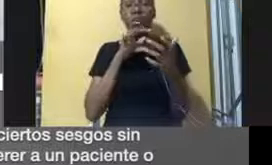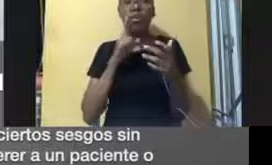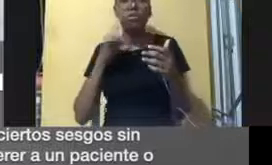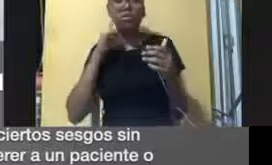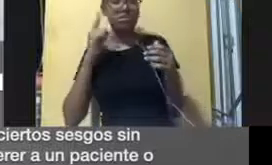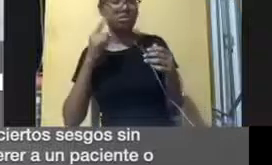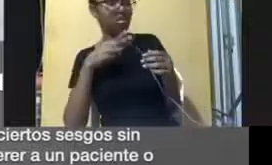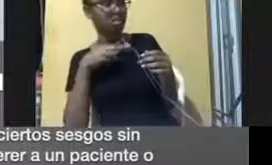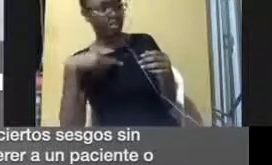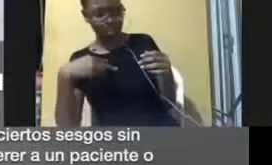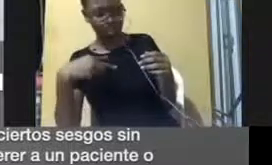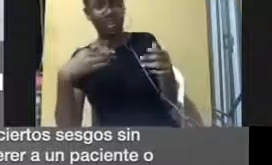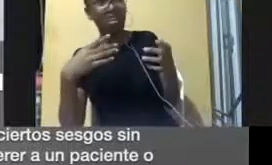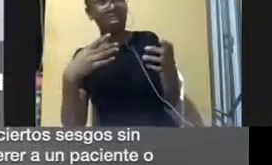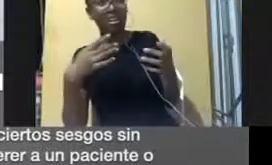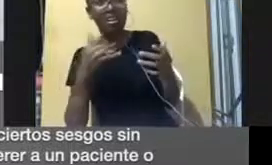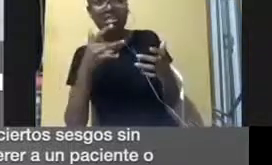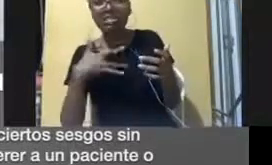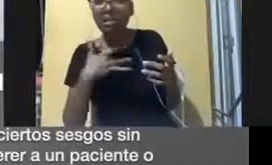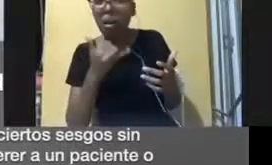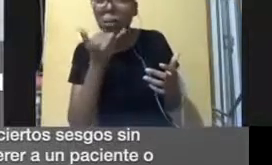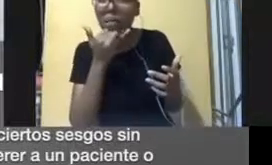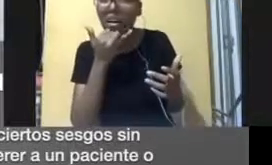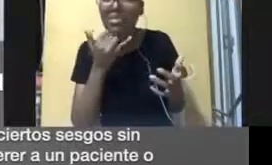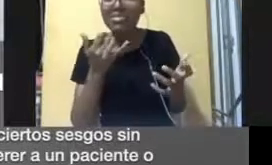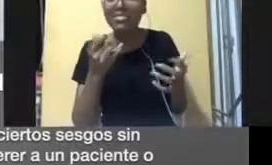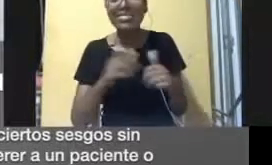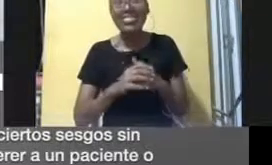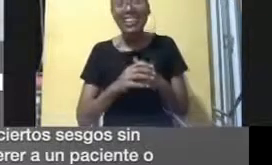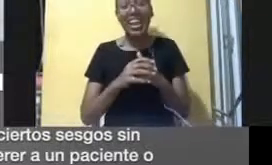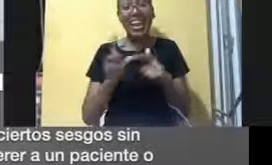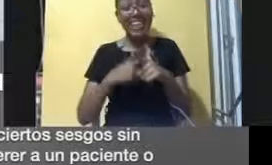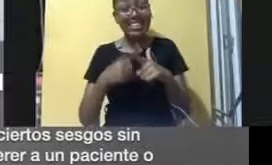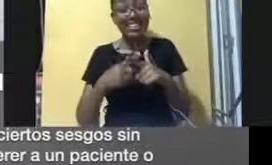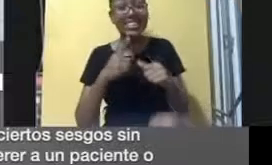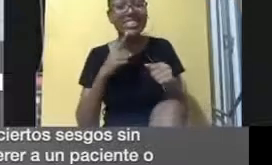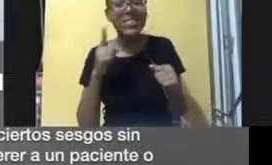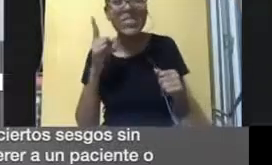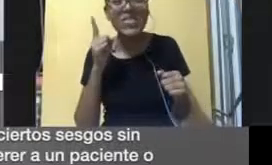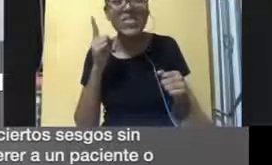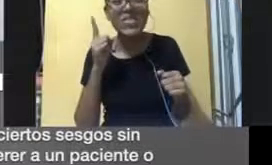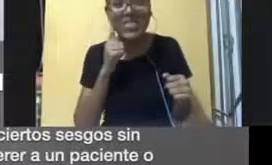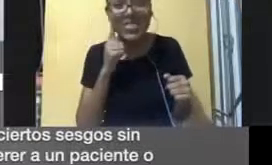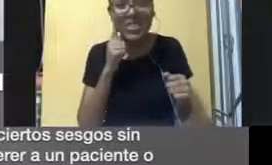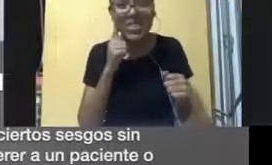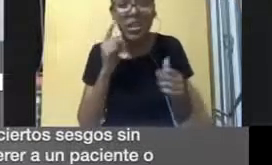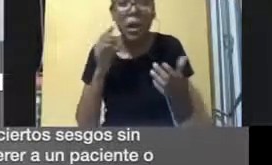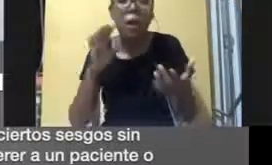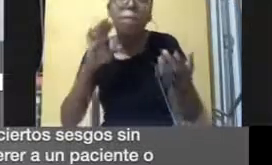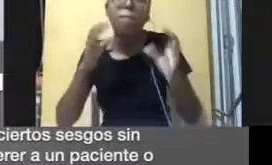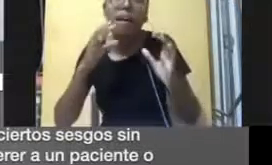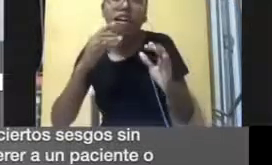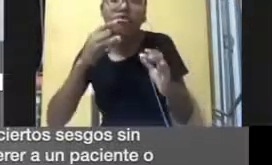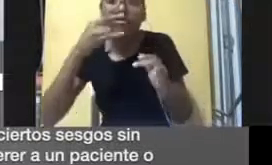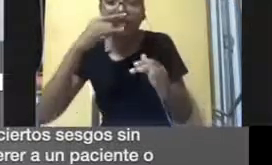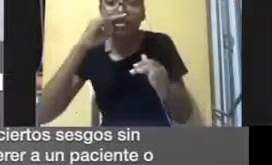Podemos tratarles como que si fueran niños. Eso es una tentación que tenemos como personas oyentes, creyendo que somos los mejores. Que la